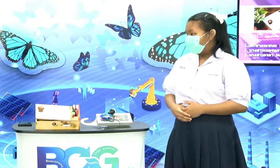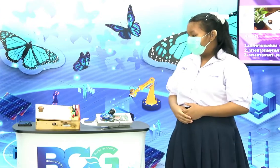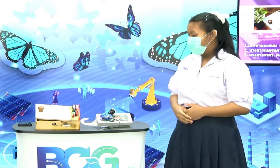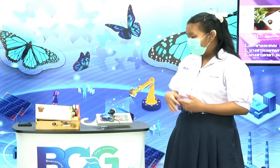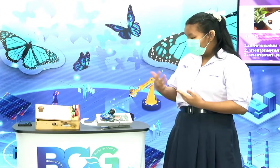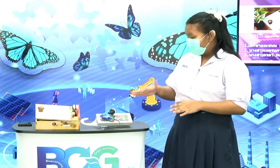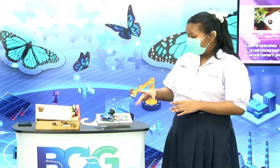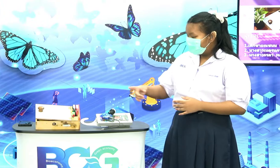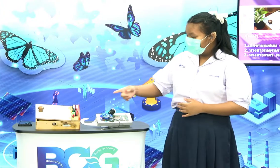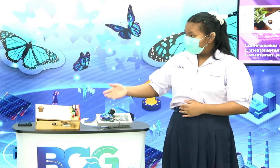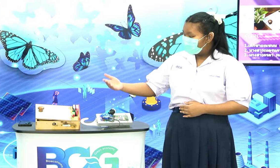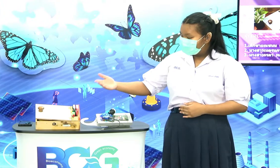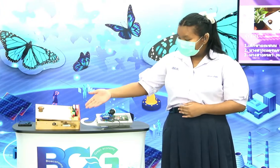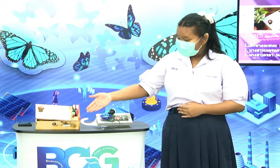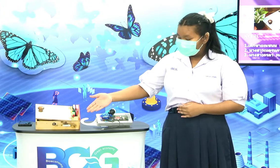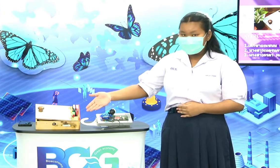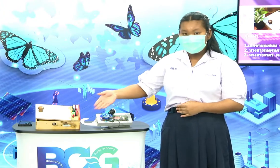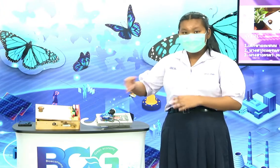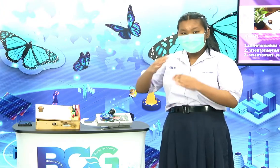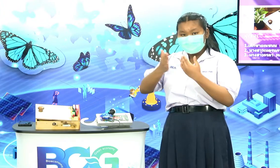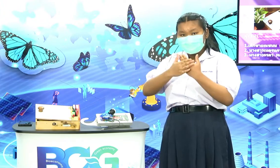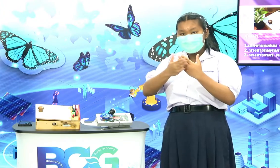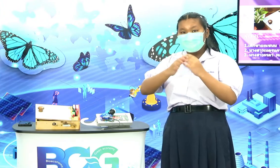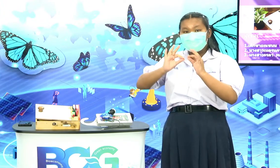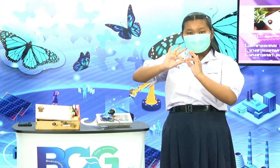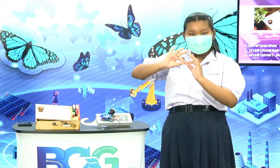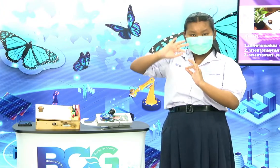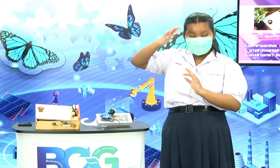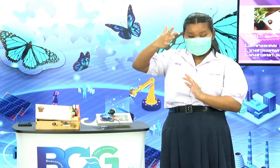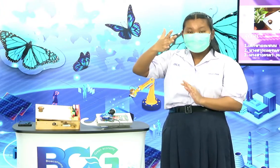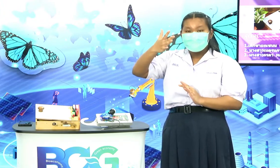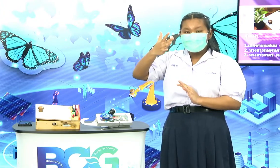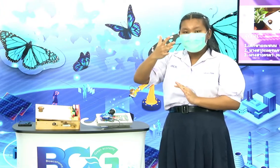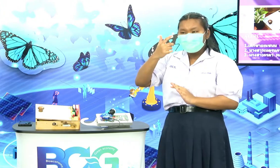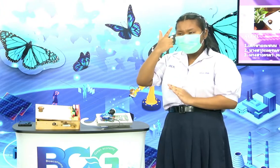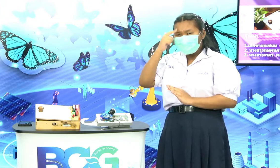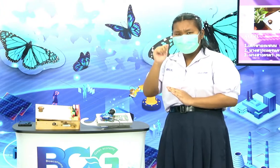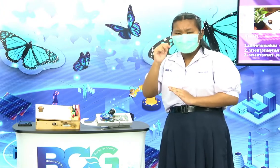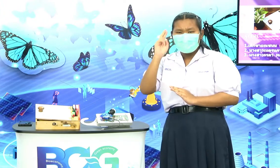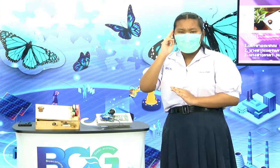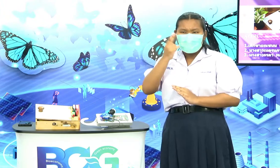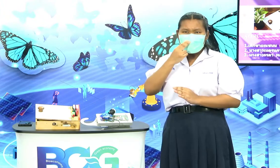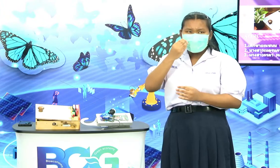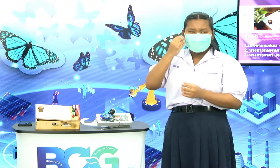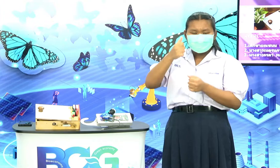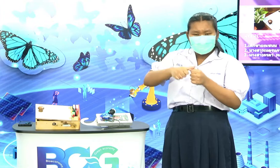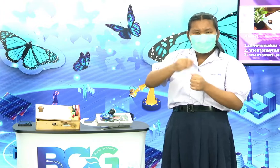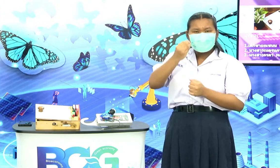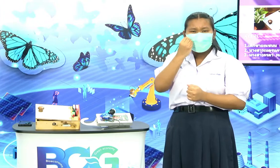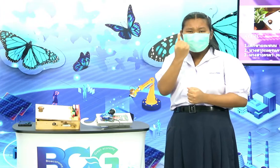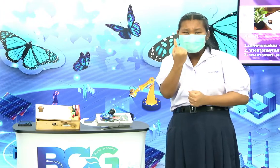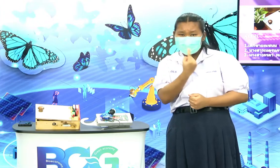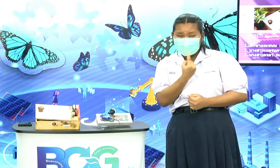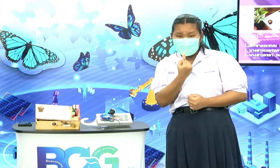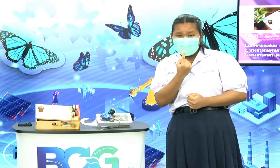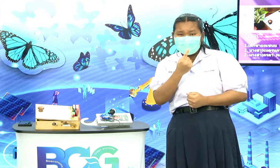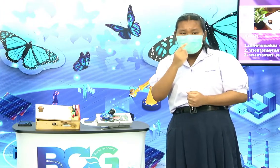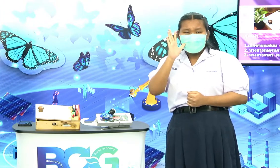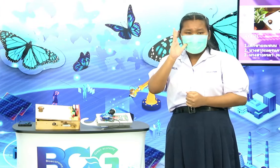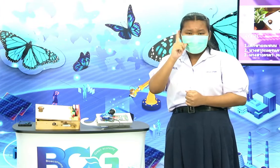สำหรับผลงานชิ้นที่ 2นะคะก็จะเป็นเครื่องเตือนอัคคีภัยในบ้านสำหรับคนหูหนวกนะคะก็ก็น่าจะว่าคนหูหนวกเมื่ออยู่ลำพังใน